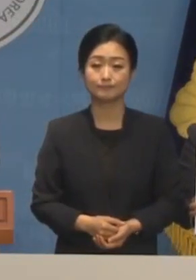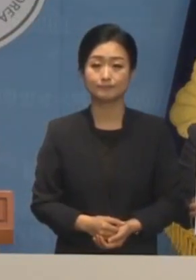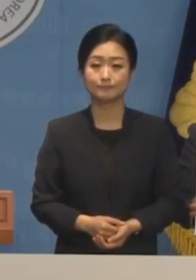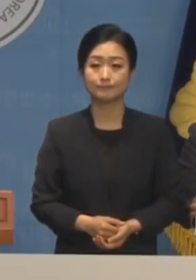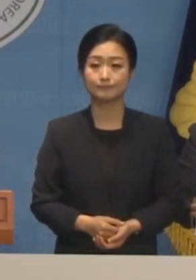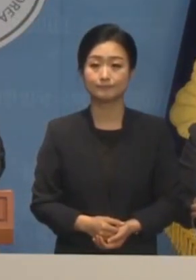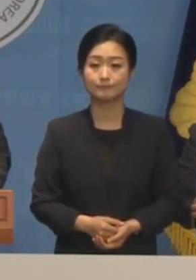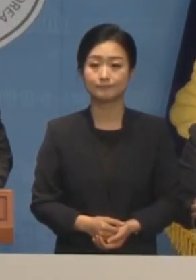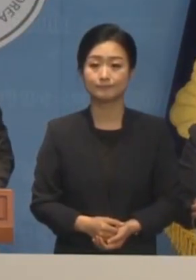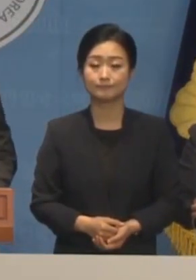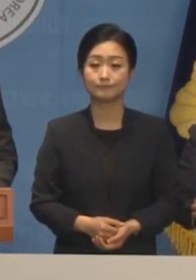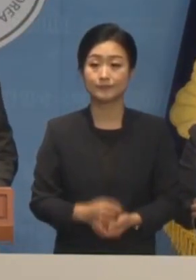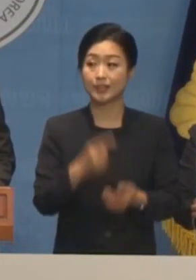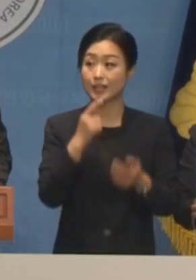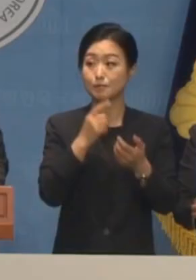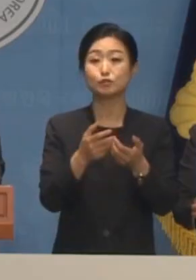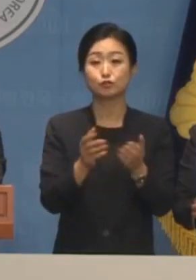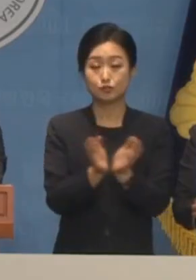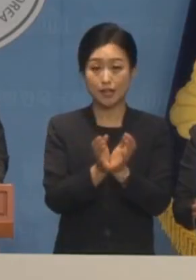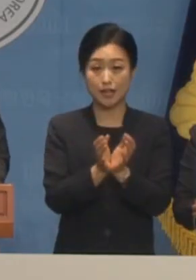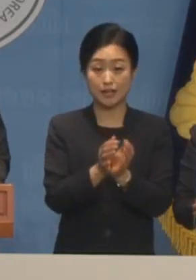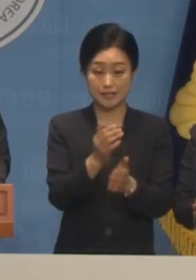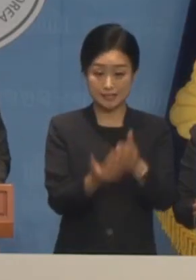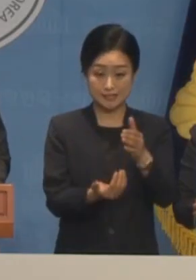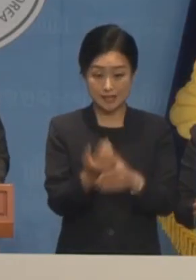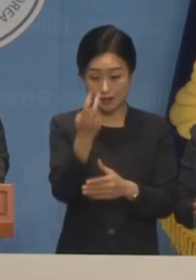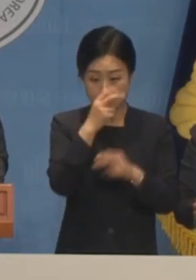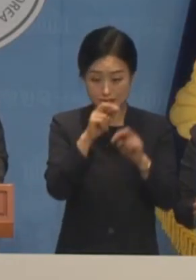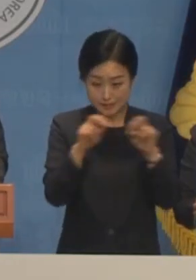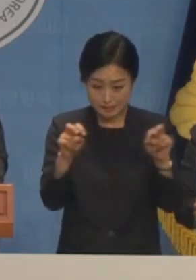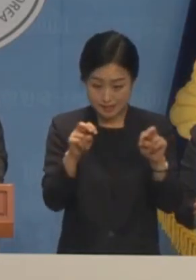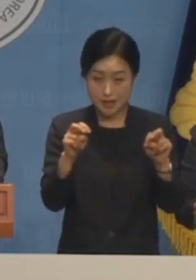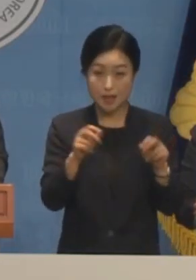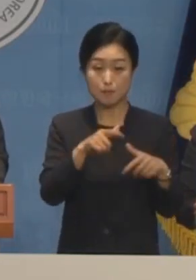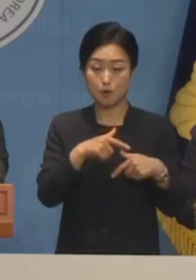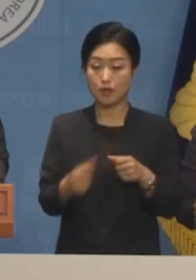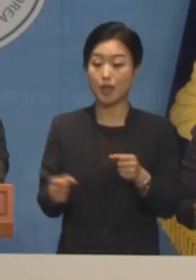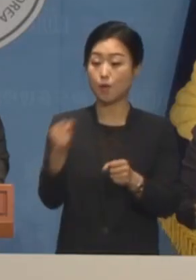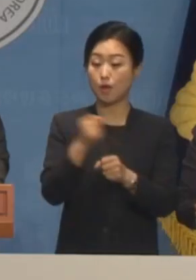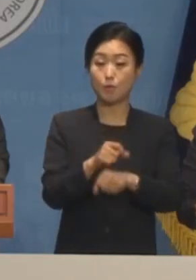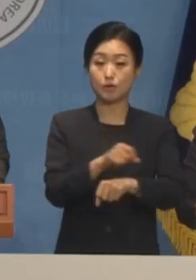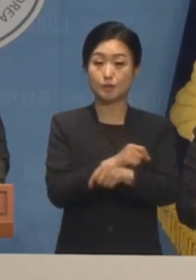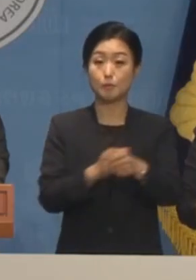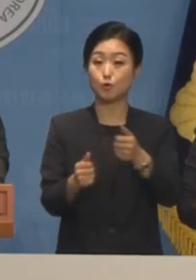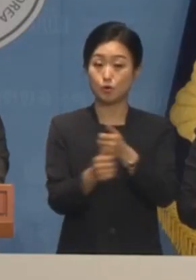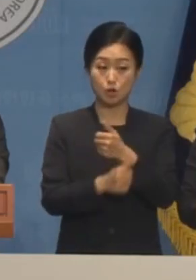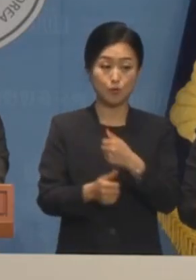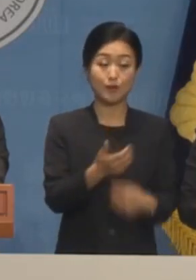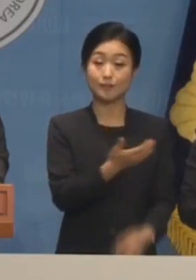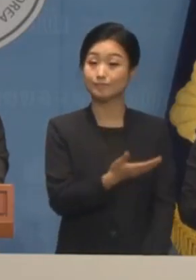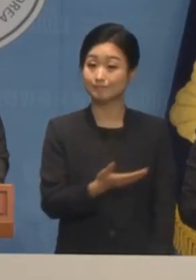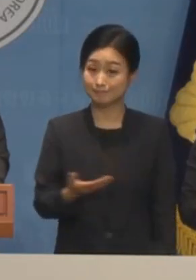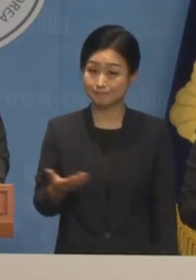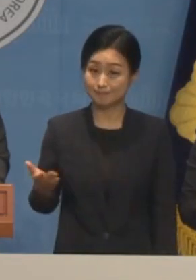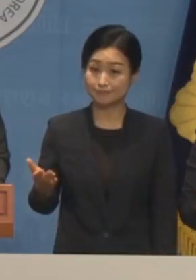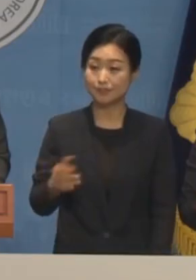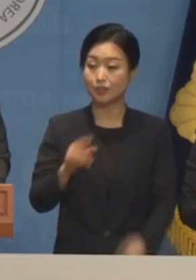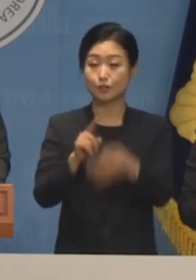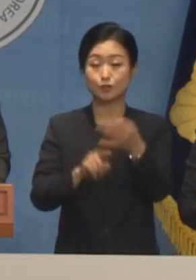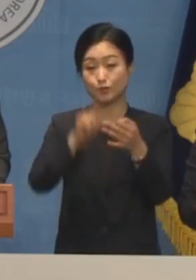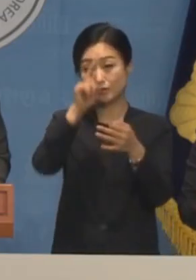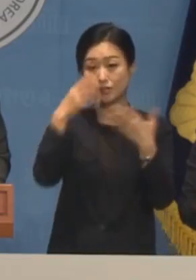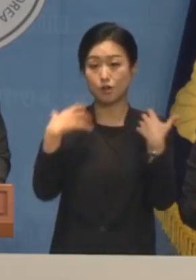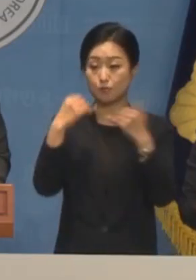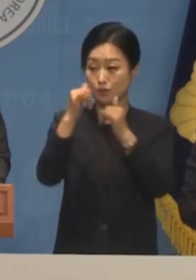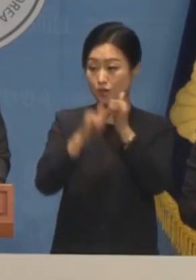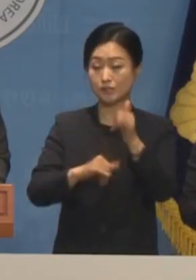않았습니다 더불어민주당 진상 회복을 위한 특별위원회는 윤성열 정부의 역사